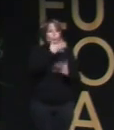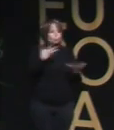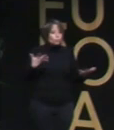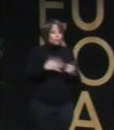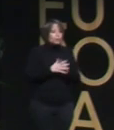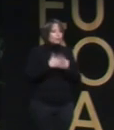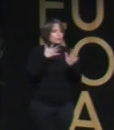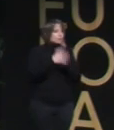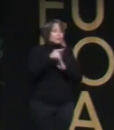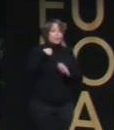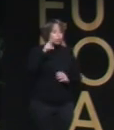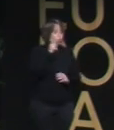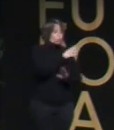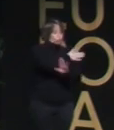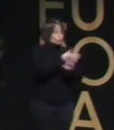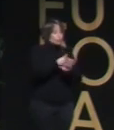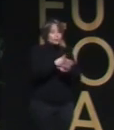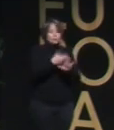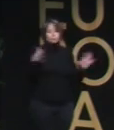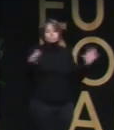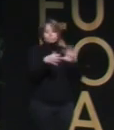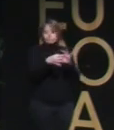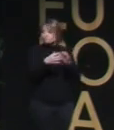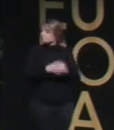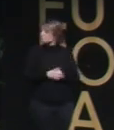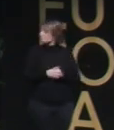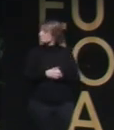se sienten no vistos, no sincronizados, que es lo que decíamos antes.